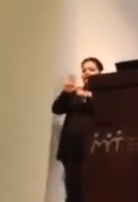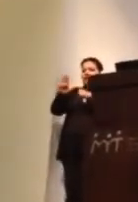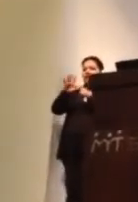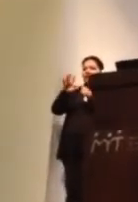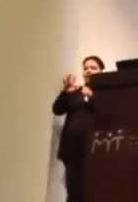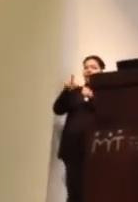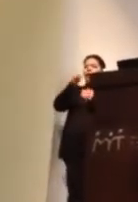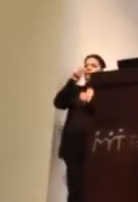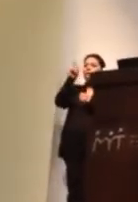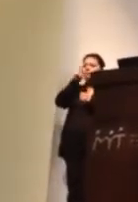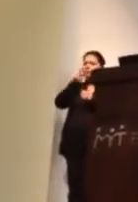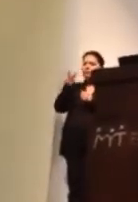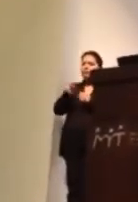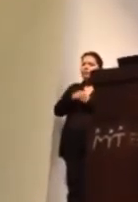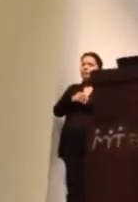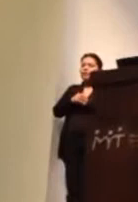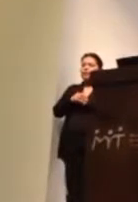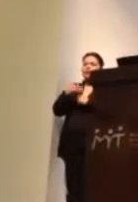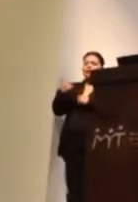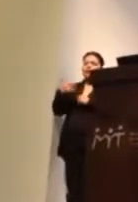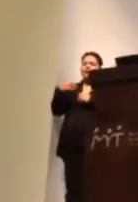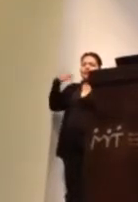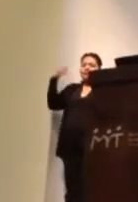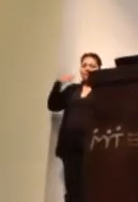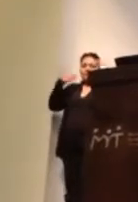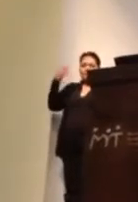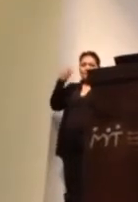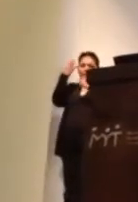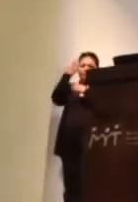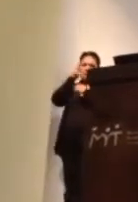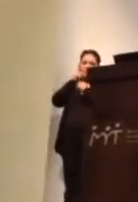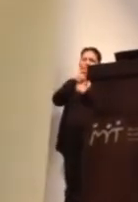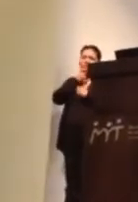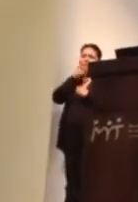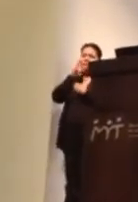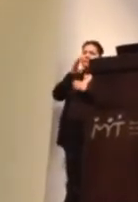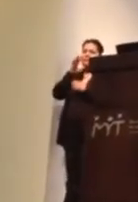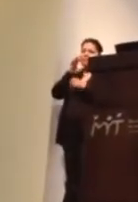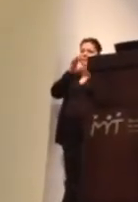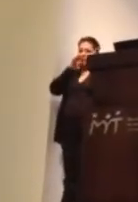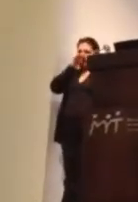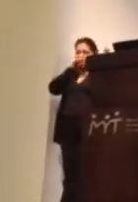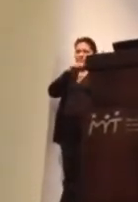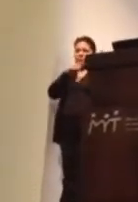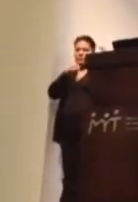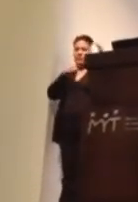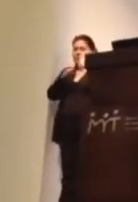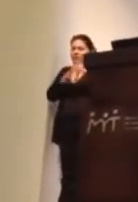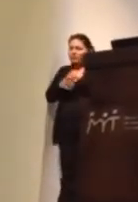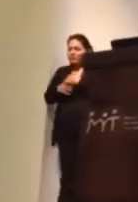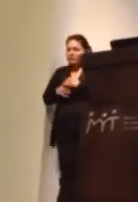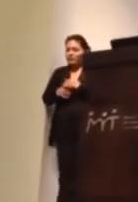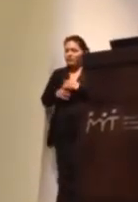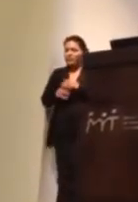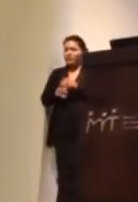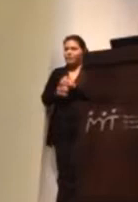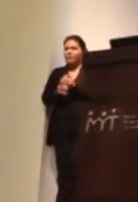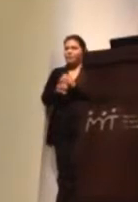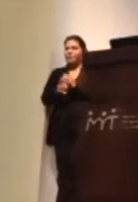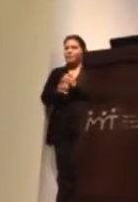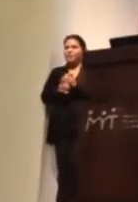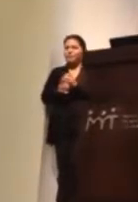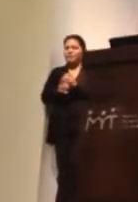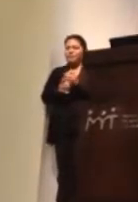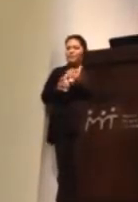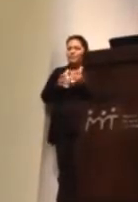de visualizaciones y musiquita que dura 3 o 5 minutos. Igual unos se te van a dormir, pero no importa.